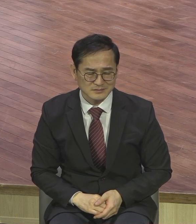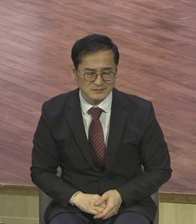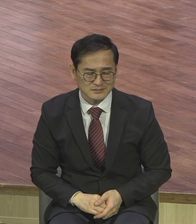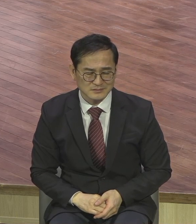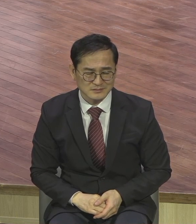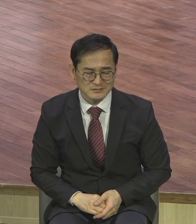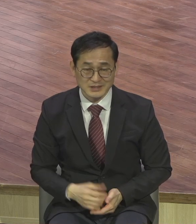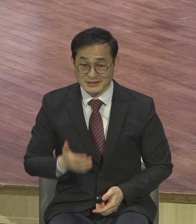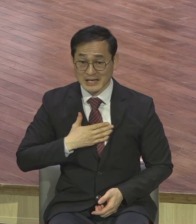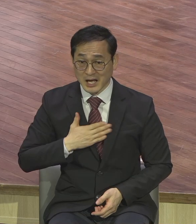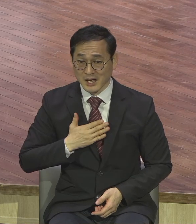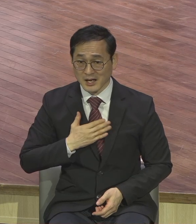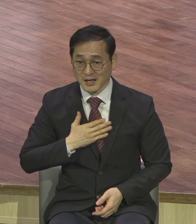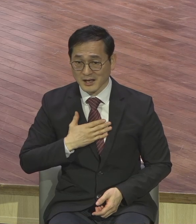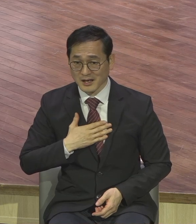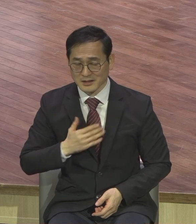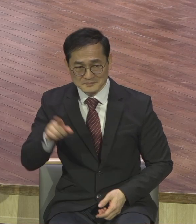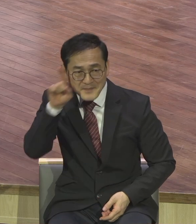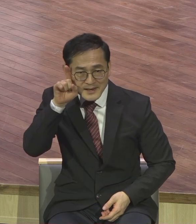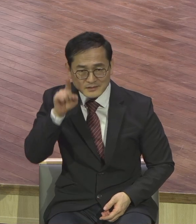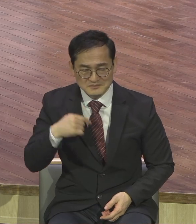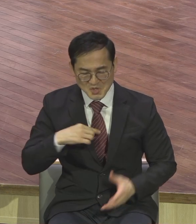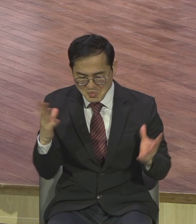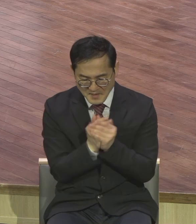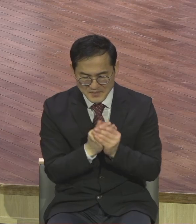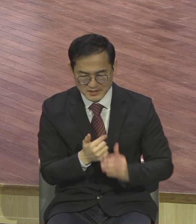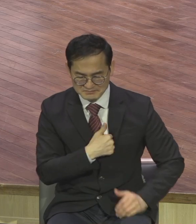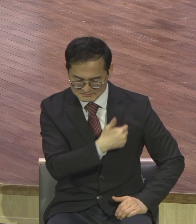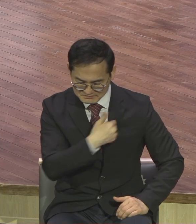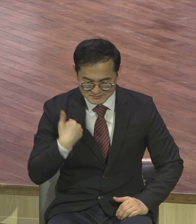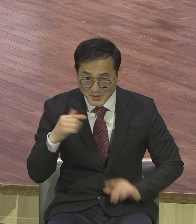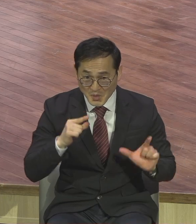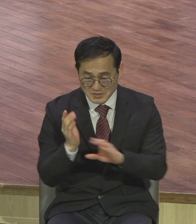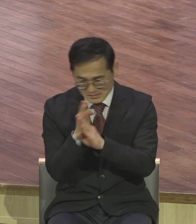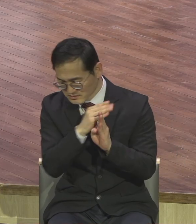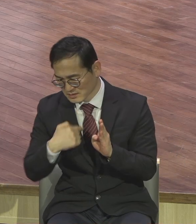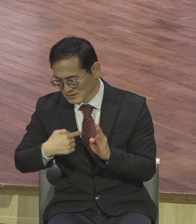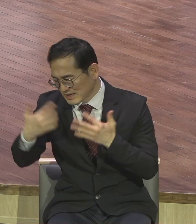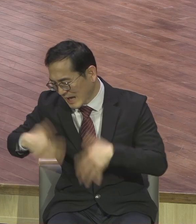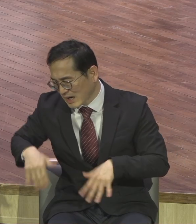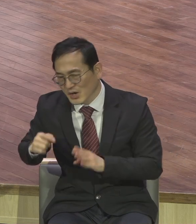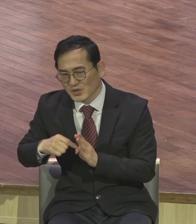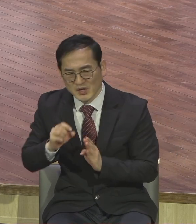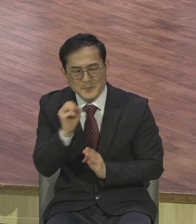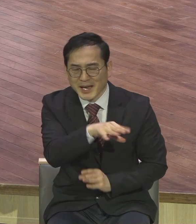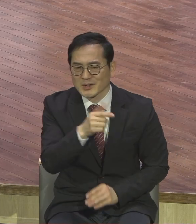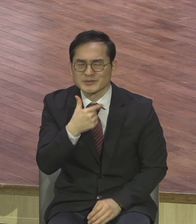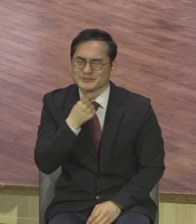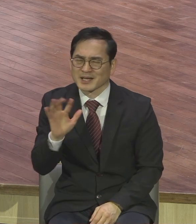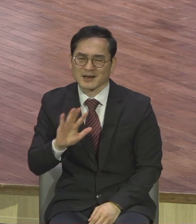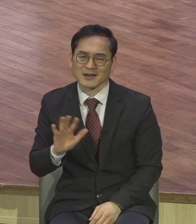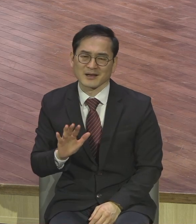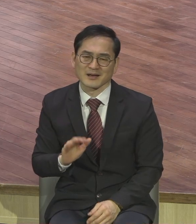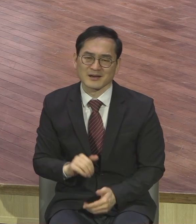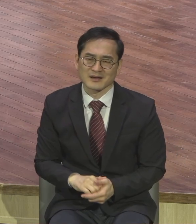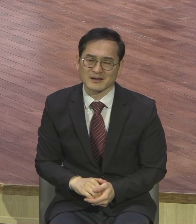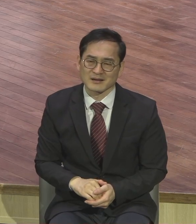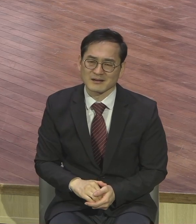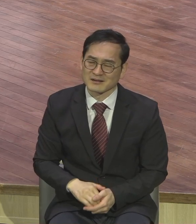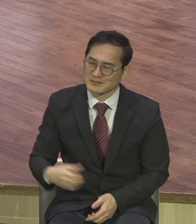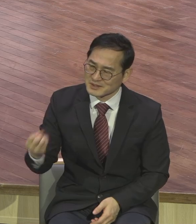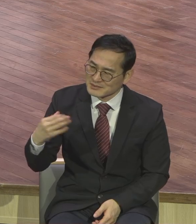워낙 완벽하니까 개미에 숨지요. 안방에 문 잠가버리지요. 문 안 열어주지요.